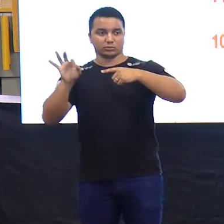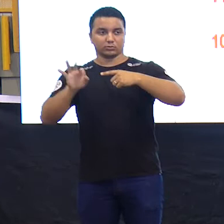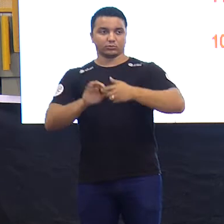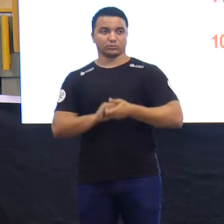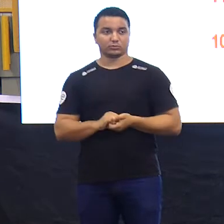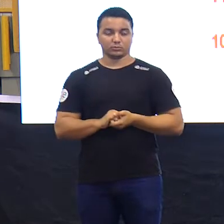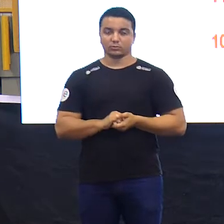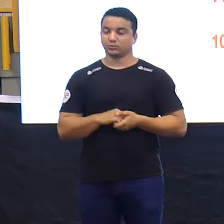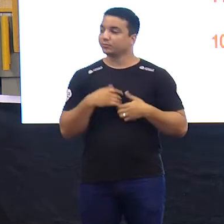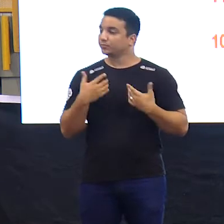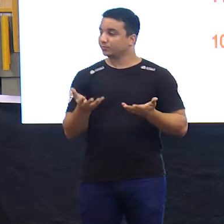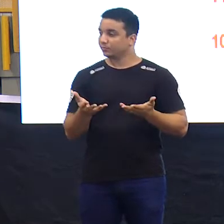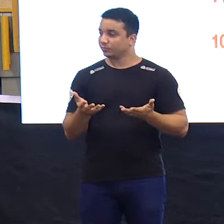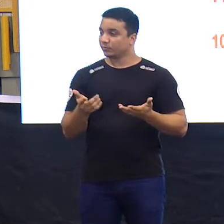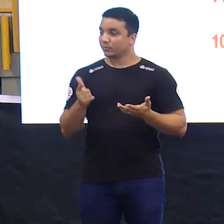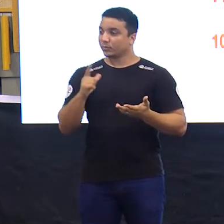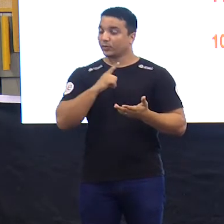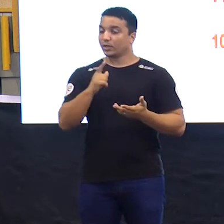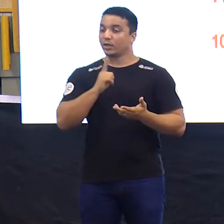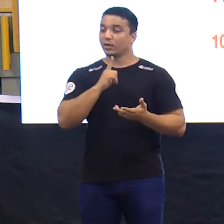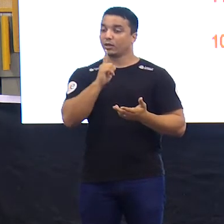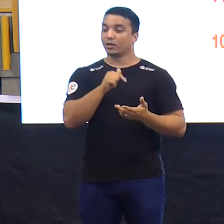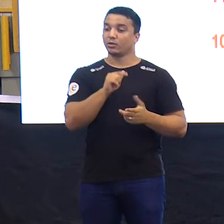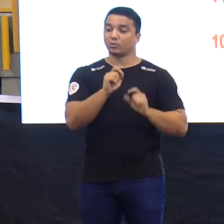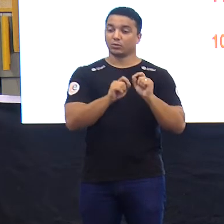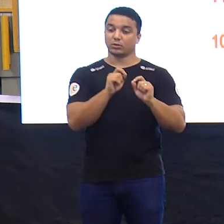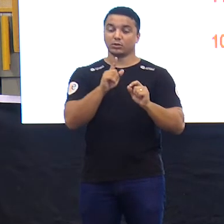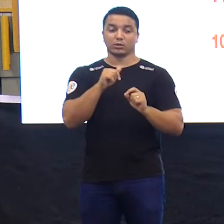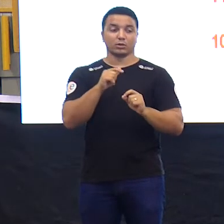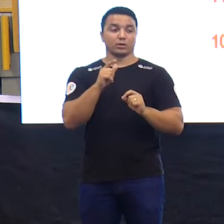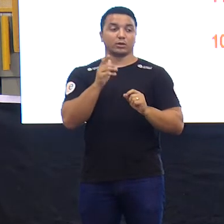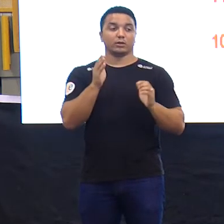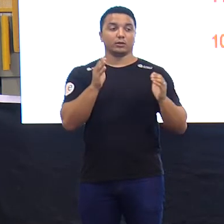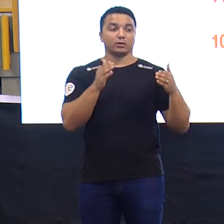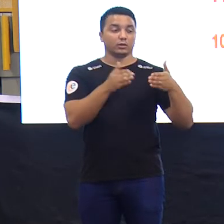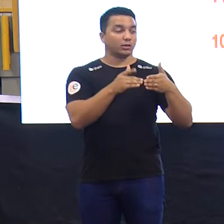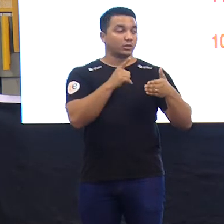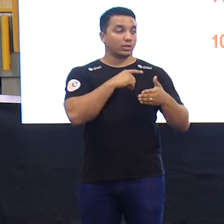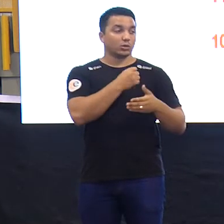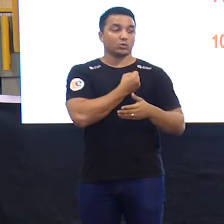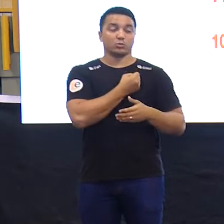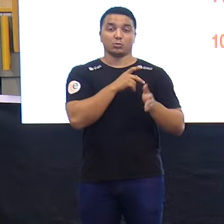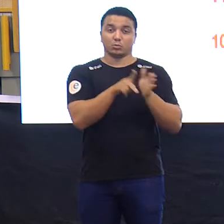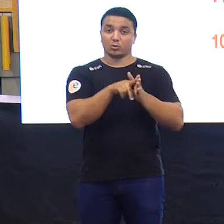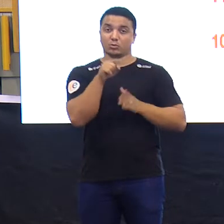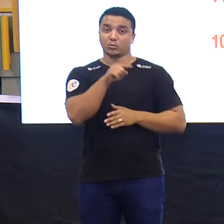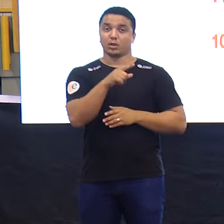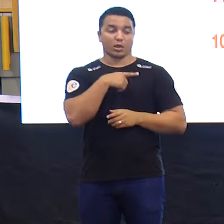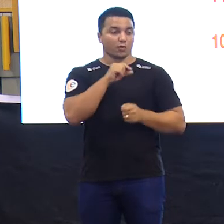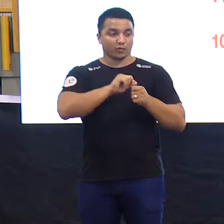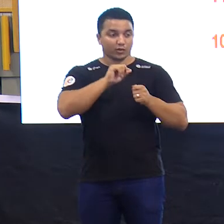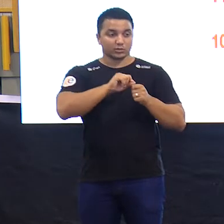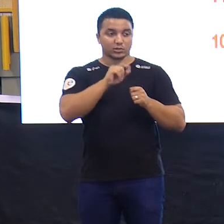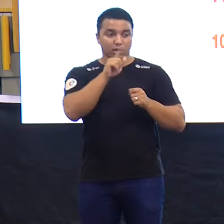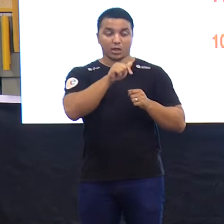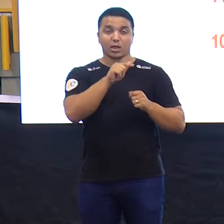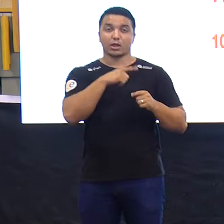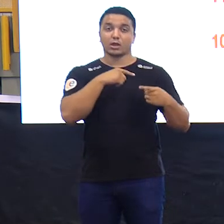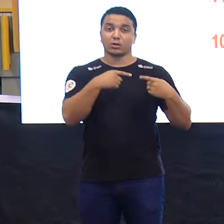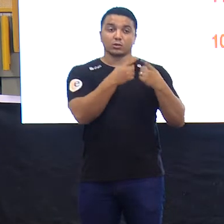145%. Ou seja, eu vou dizer que o número de questões que ela fez